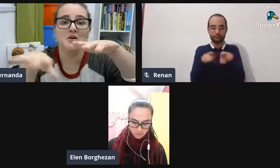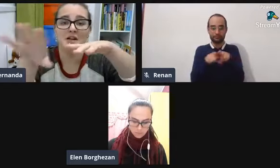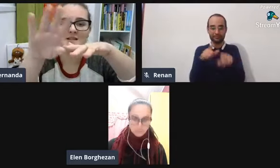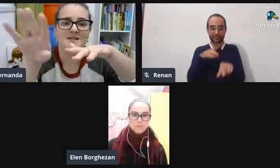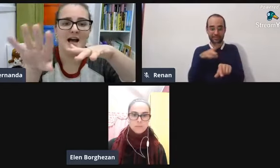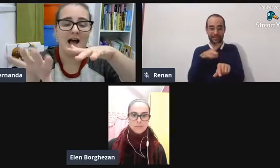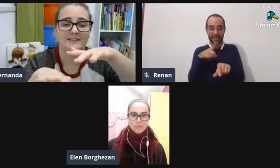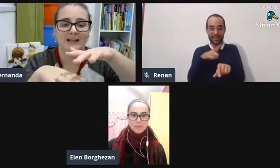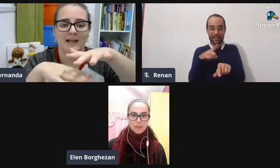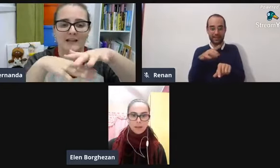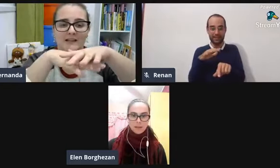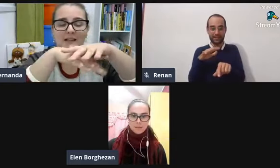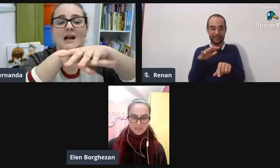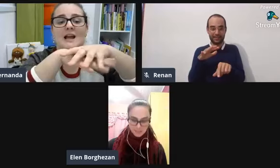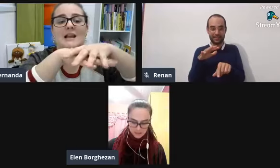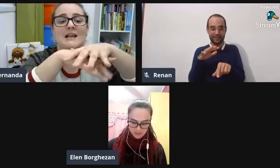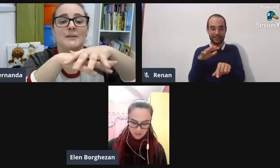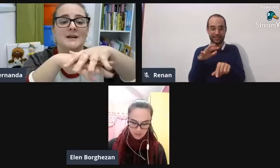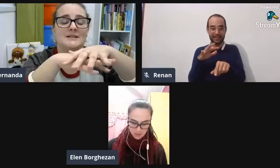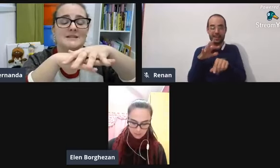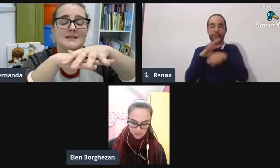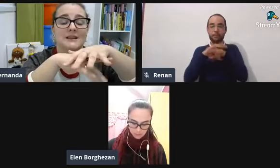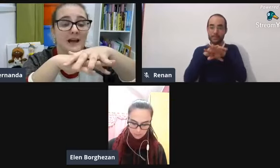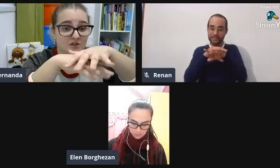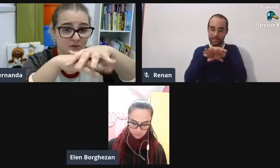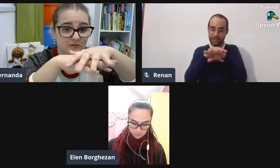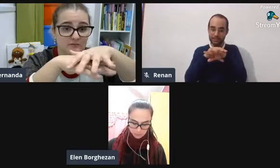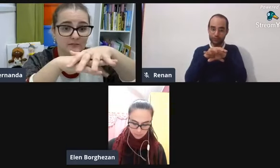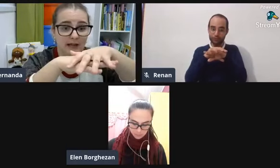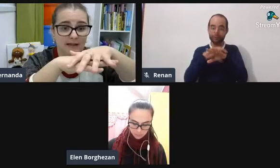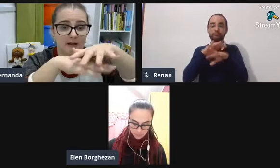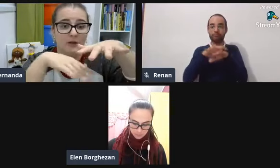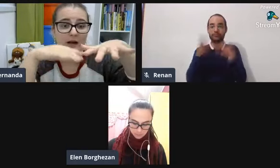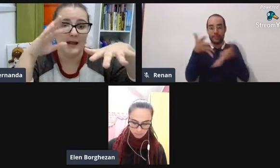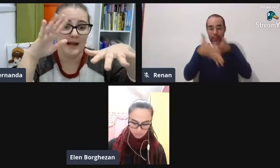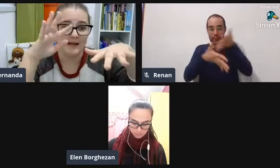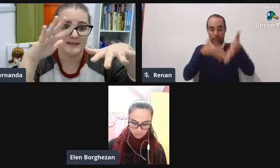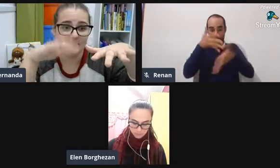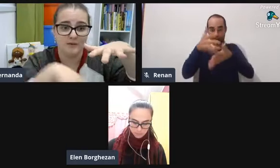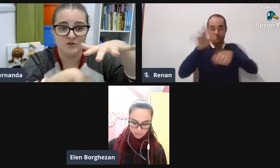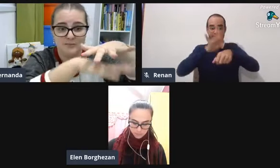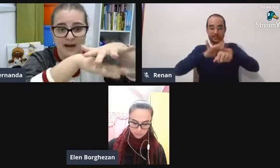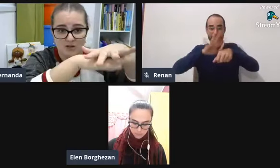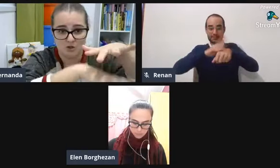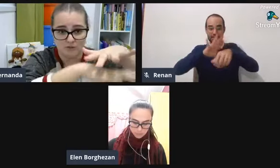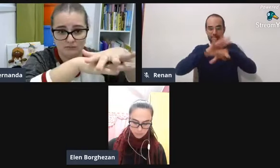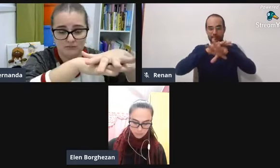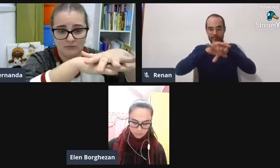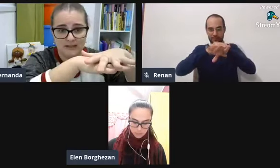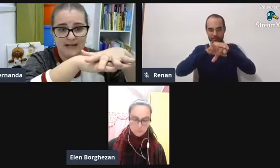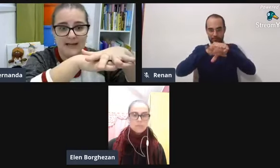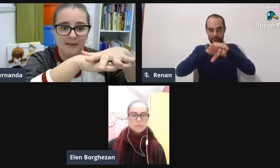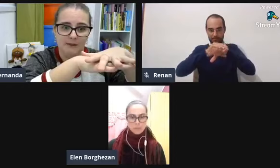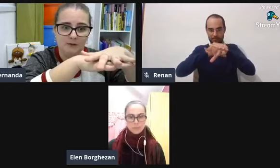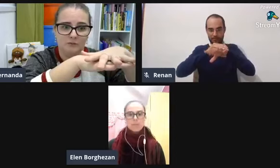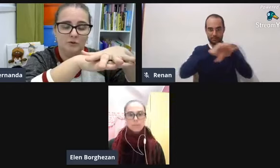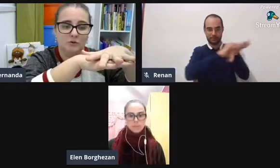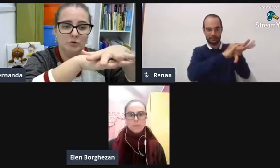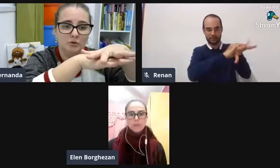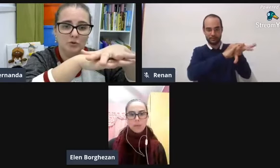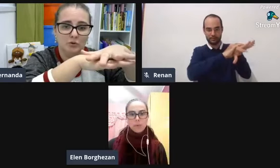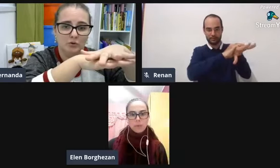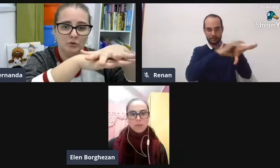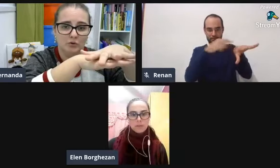Eu tenho que organizar a tela aqui. Libras tátil, né? Então, essa mão de baixo é a